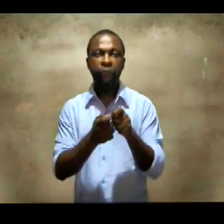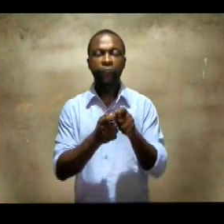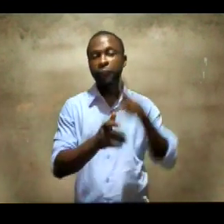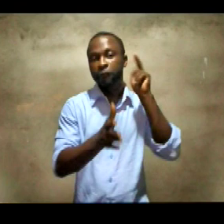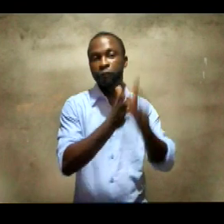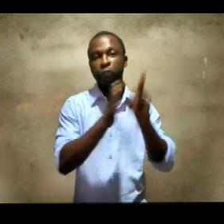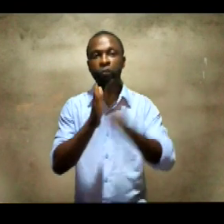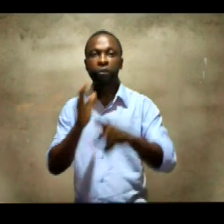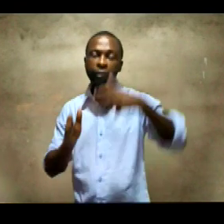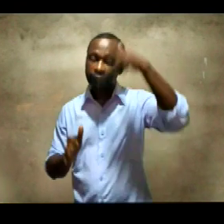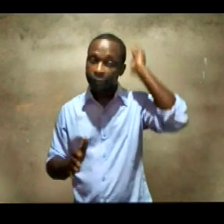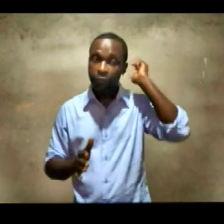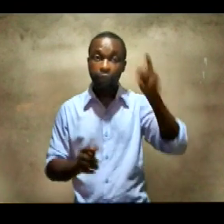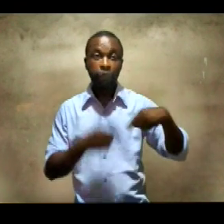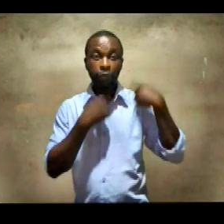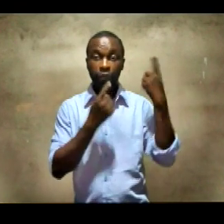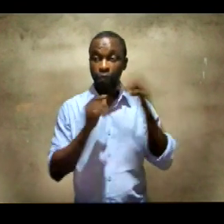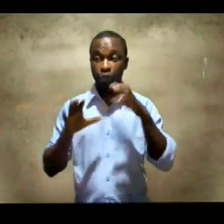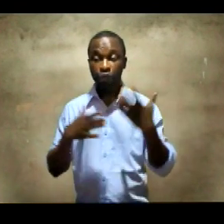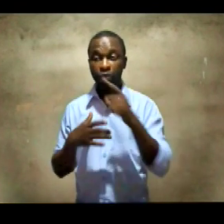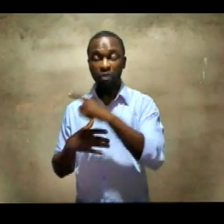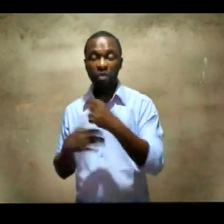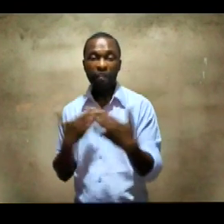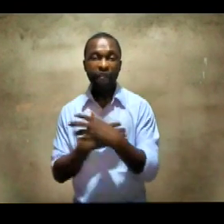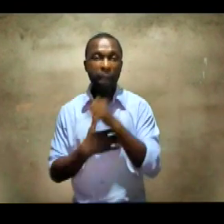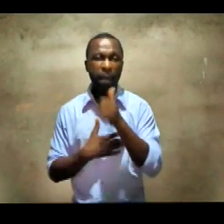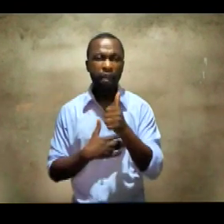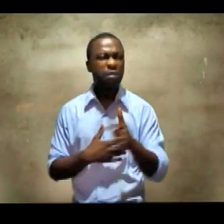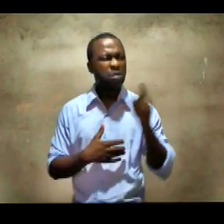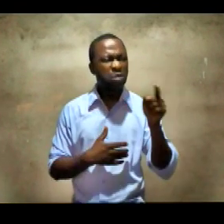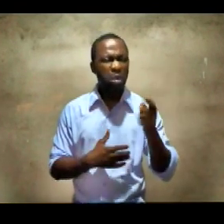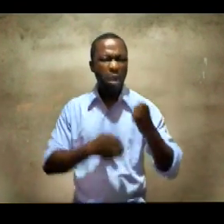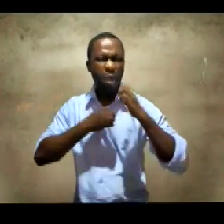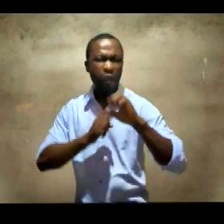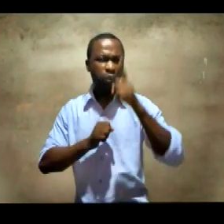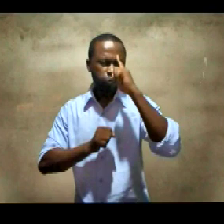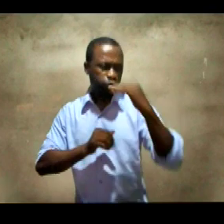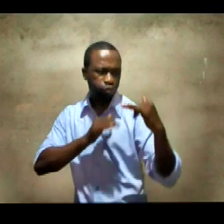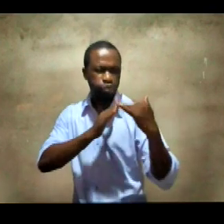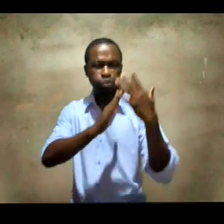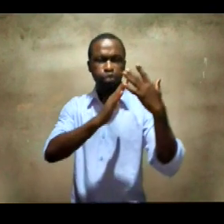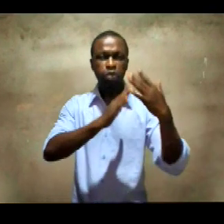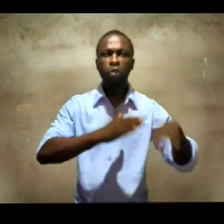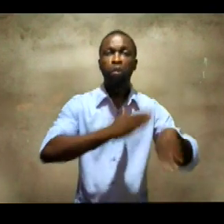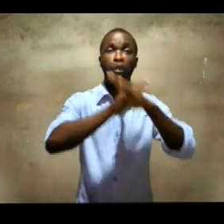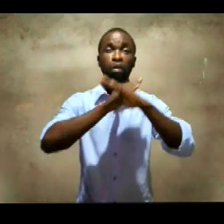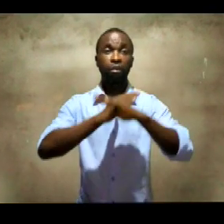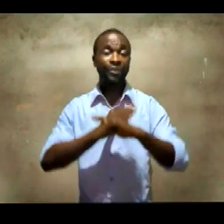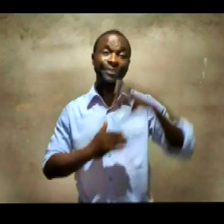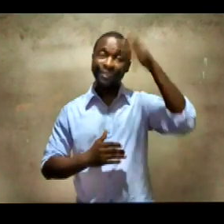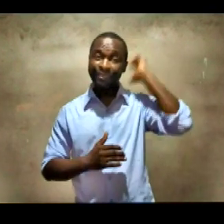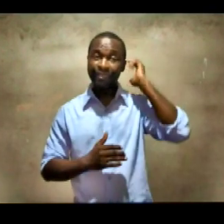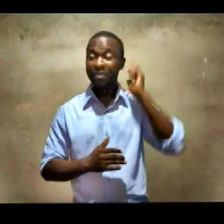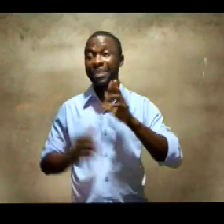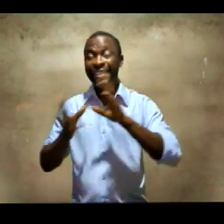choisi d'agir autrement, depuis qu'il fait partie d'un groupement qui protège les lions en les éloignant de leur proie. Si nous continuons à protéger